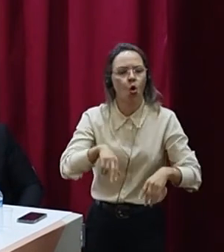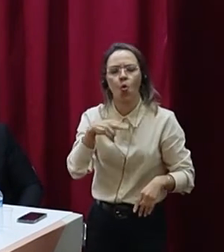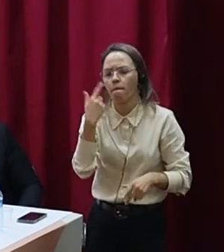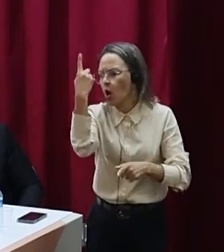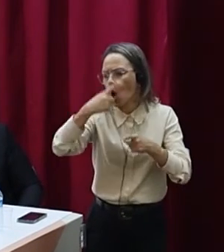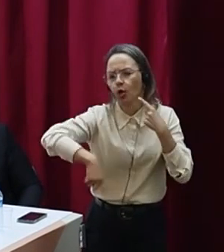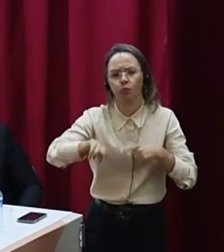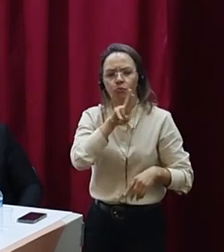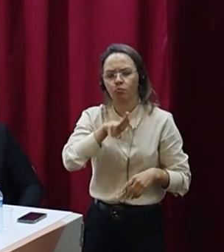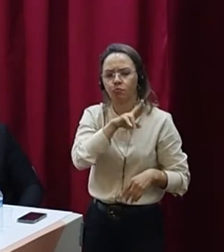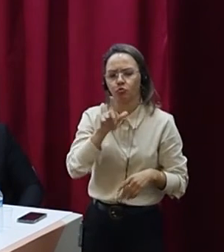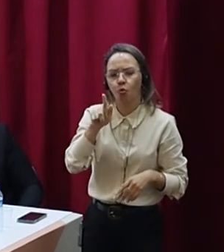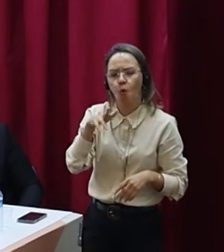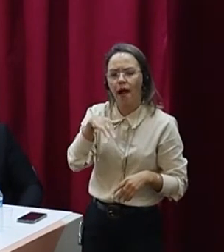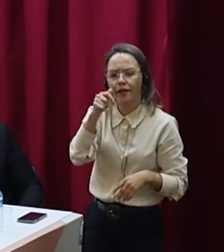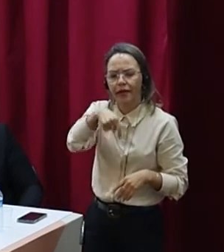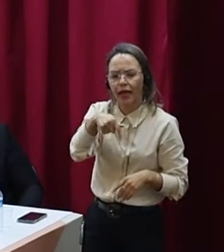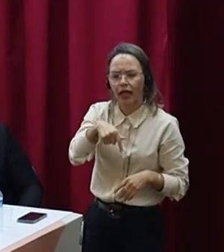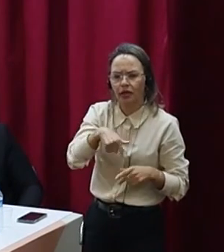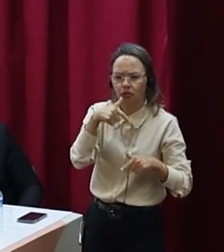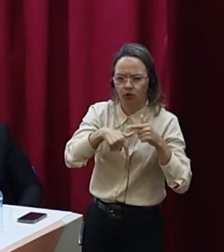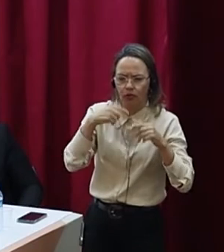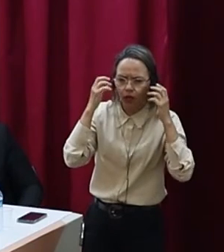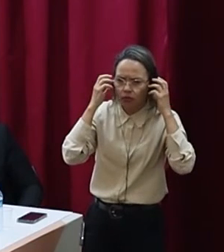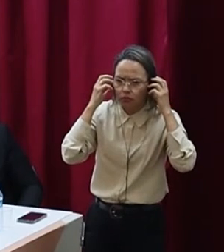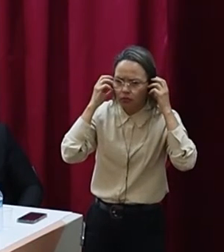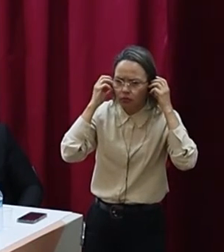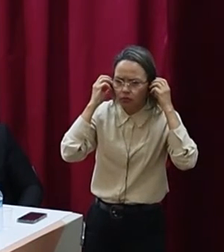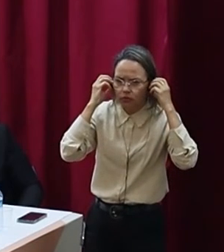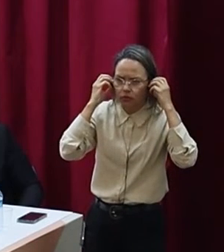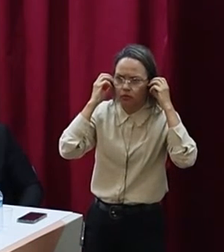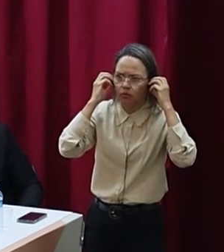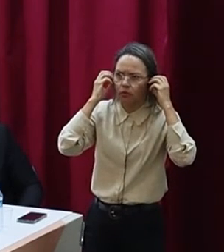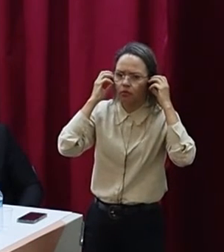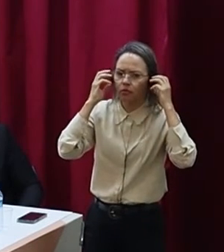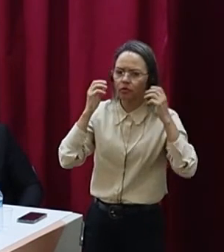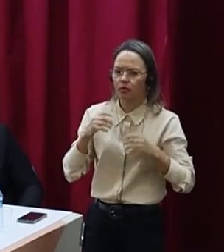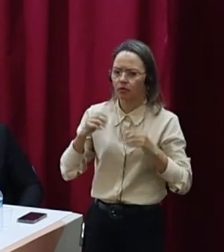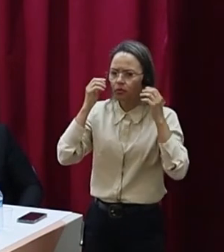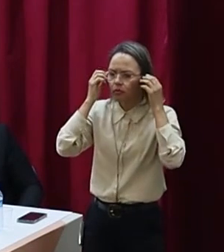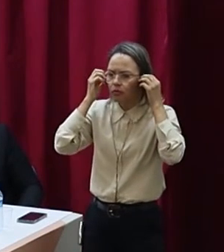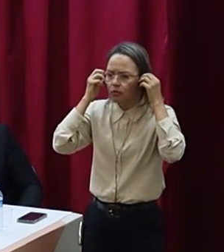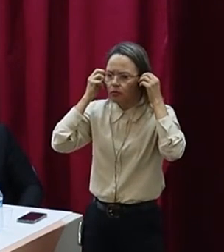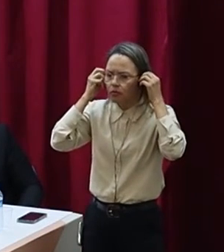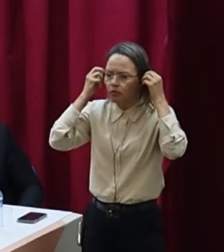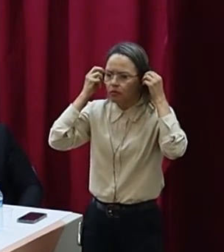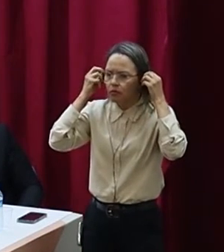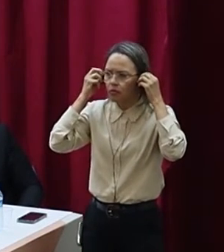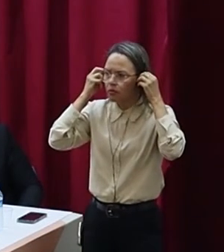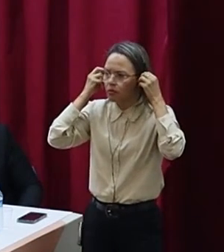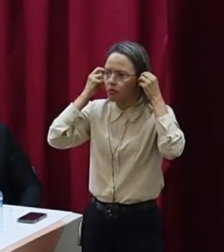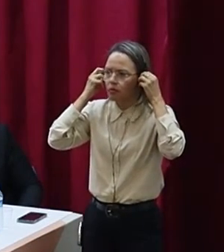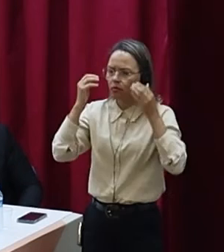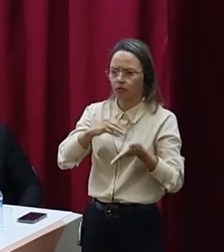finca, ¿no? Y eso hubo entonces grande rechazo en la población, incluso la Secretaría de Política Lingüística